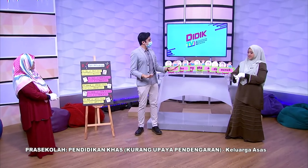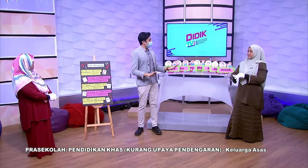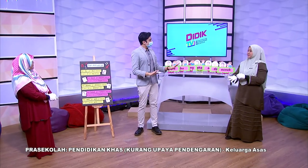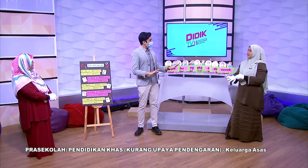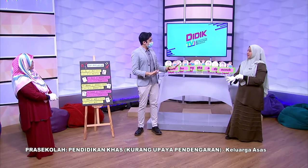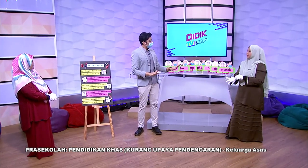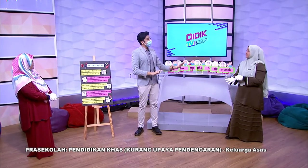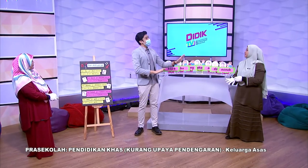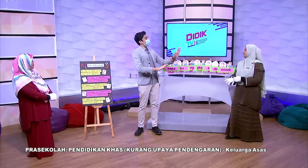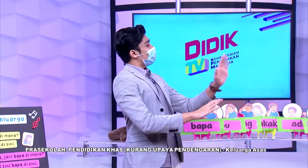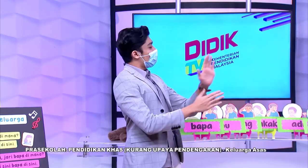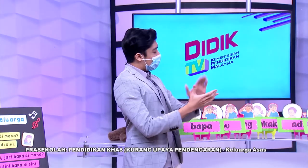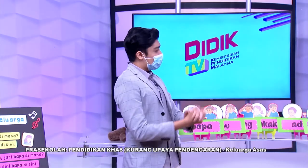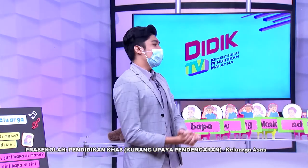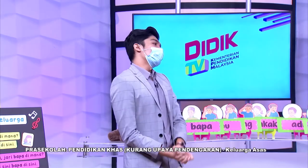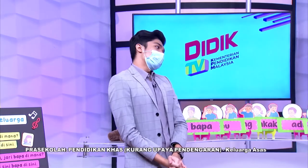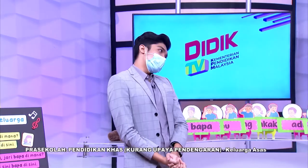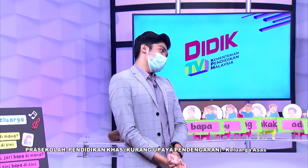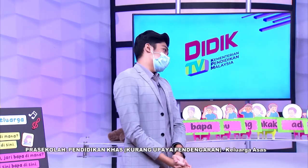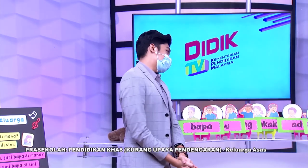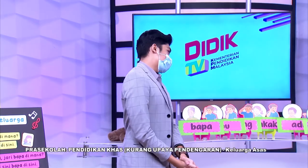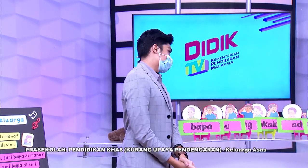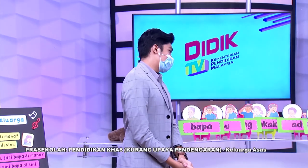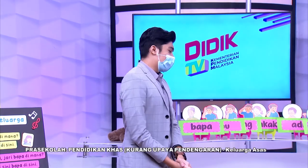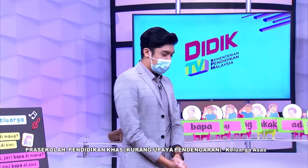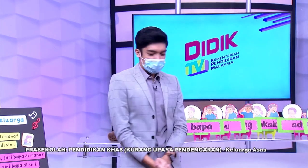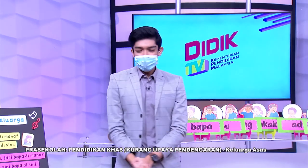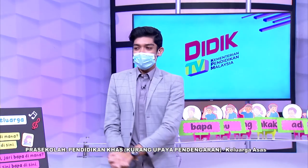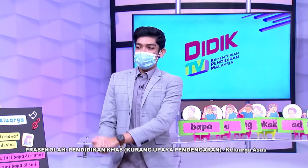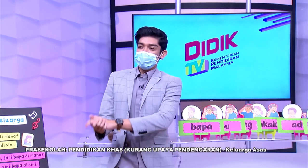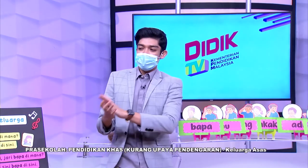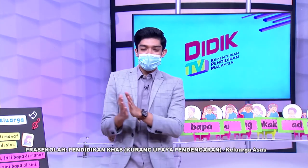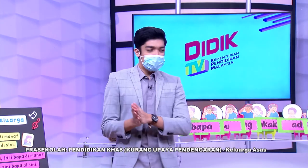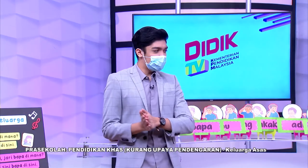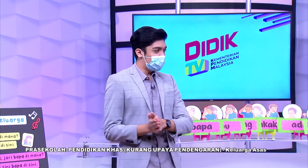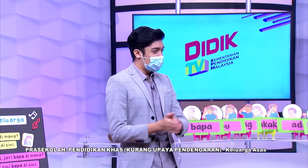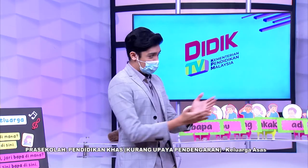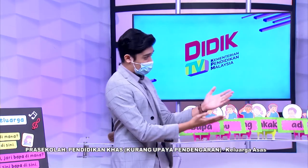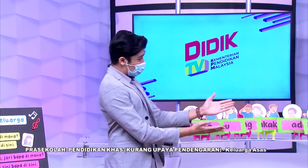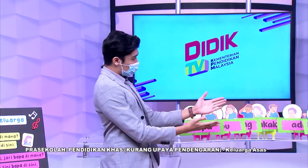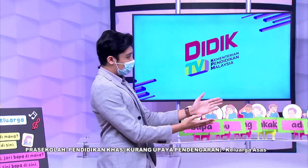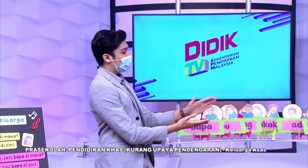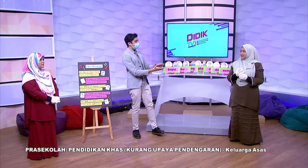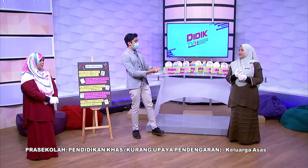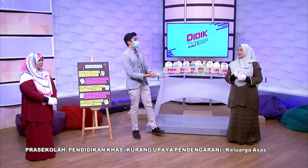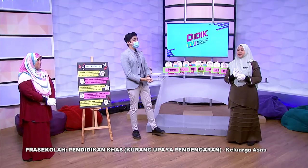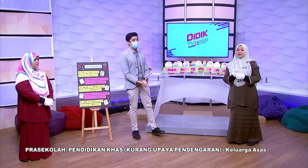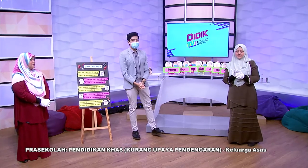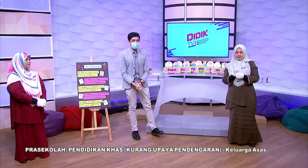ke atau kitena sampai ke rumusan pula berita saya menikah dengan sekuat dulu tentang apa yang kita belajar hari ini